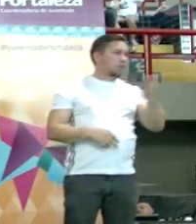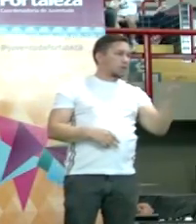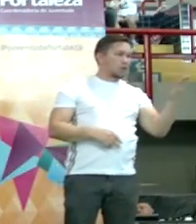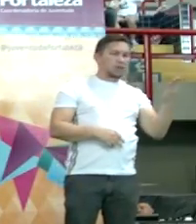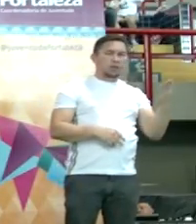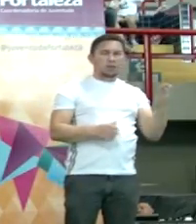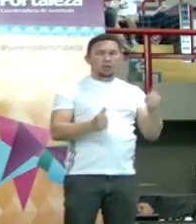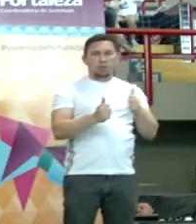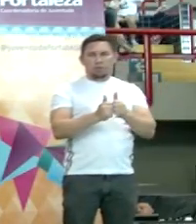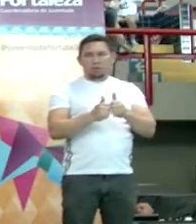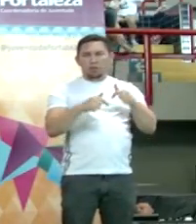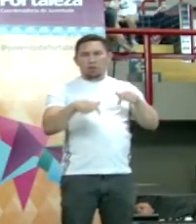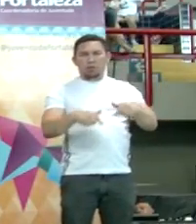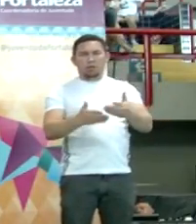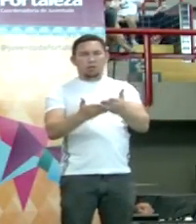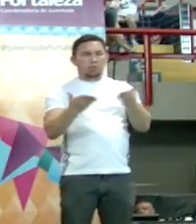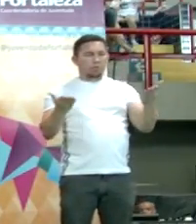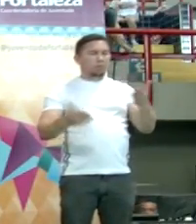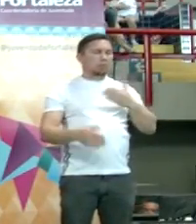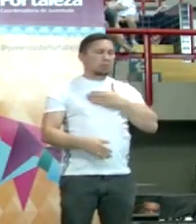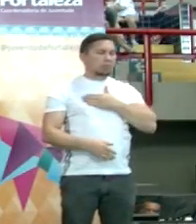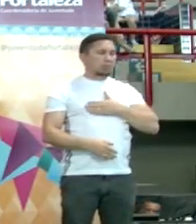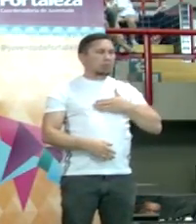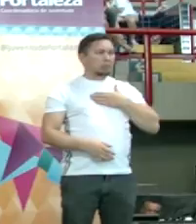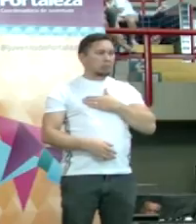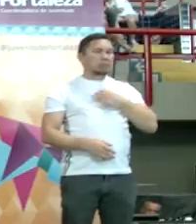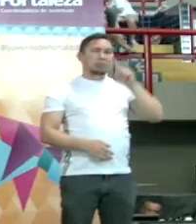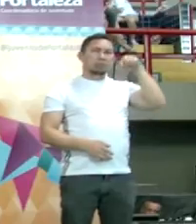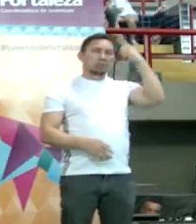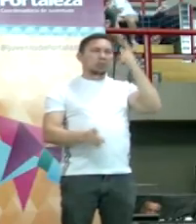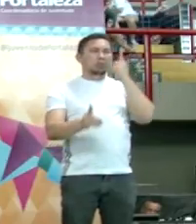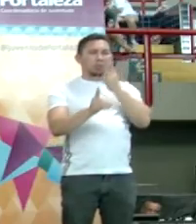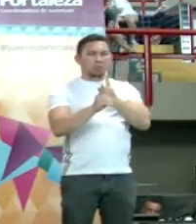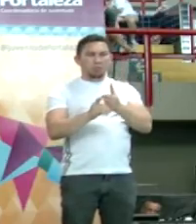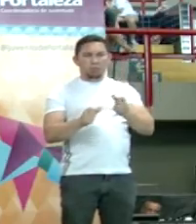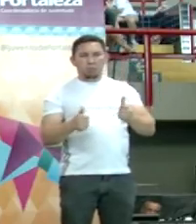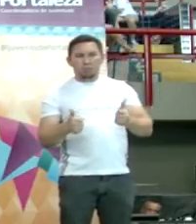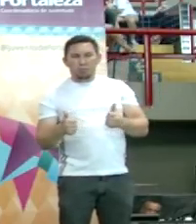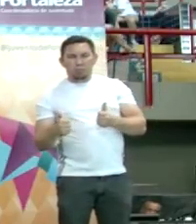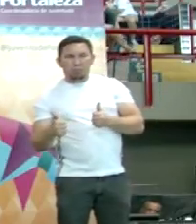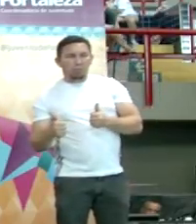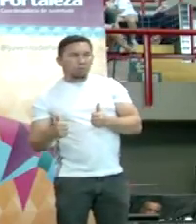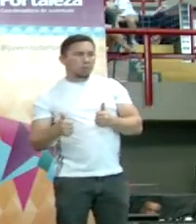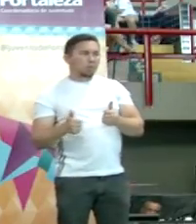tá certo? Que prazer, nos veremos outras vezes, tá certo?